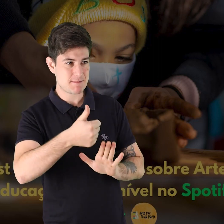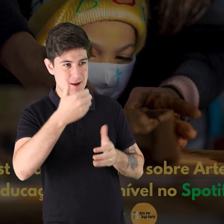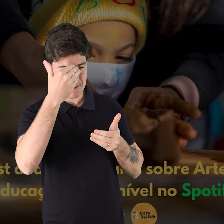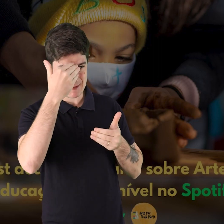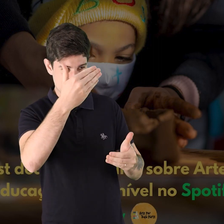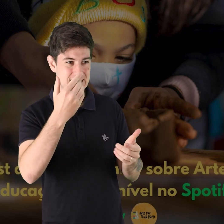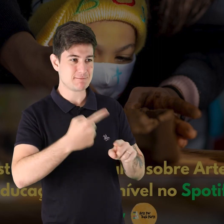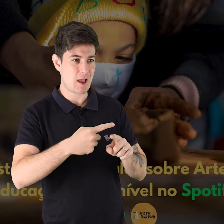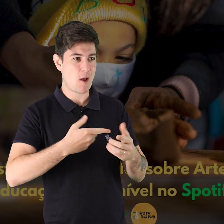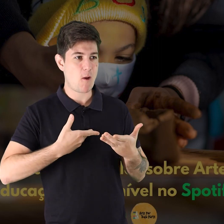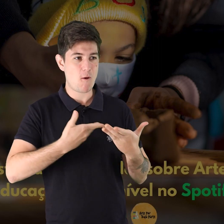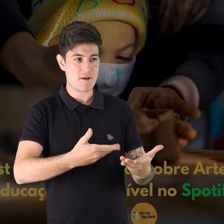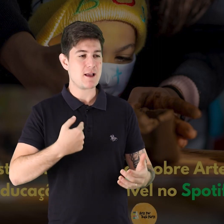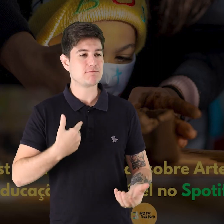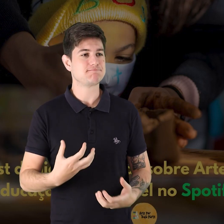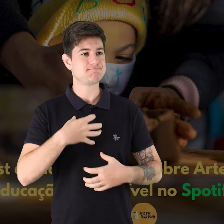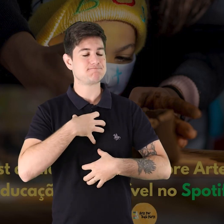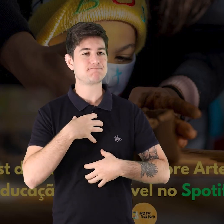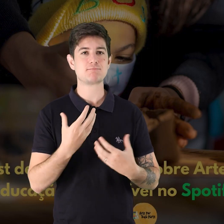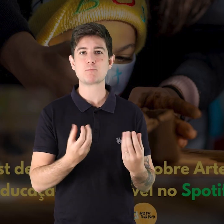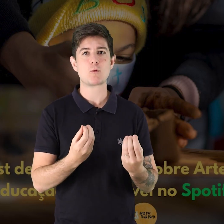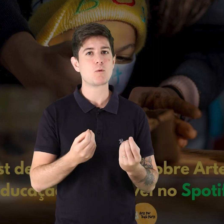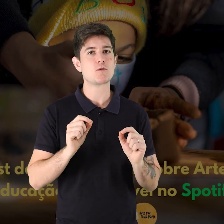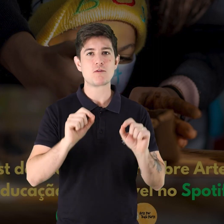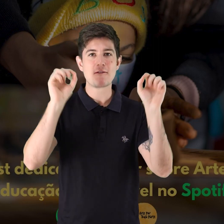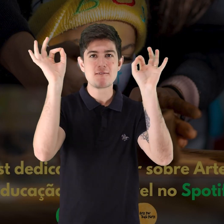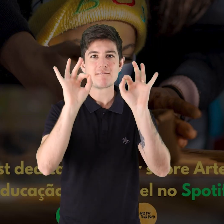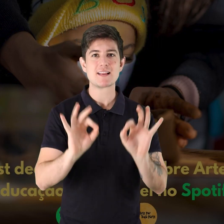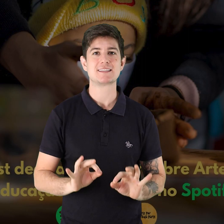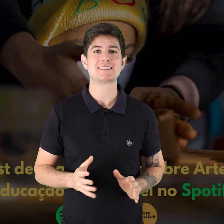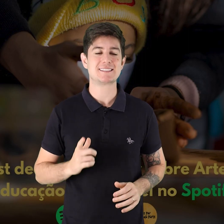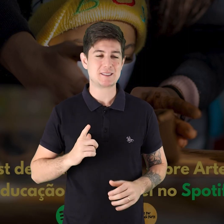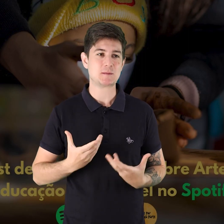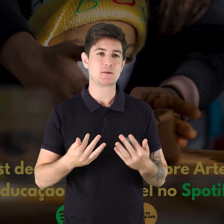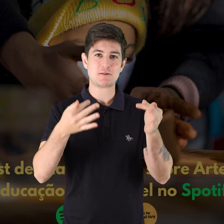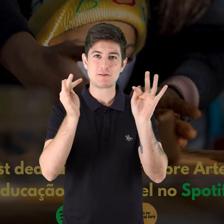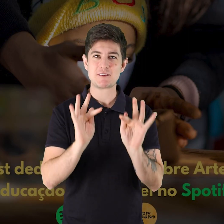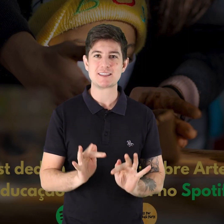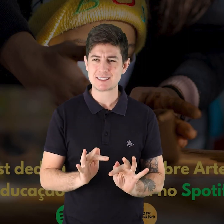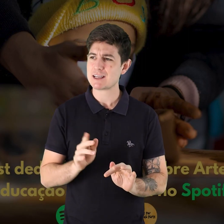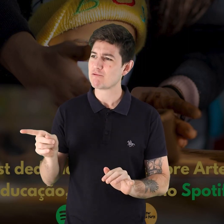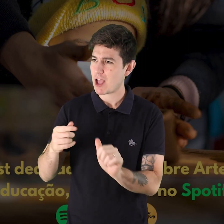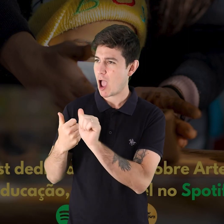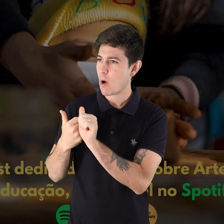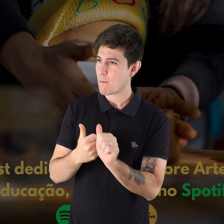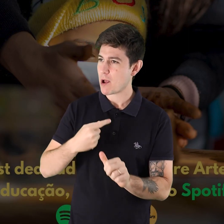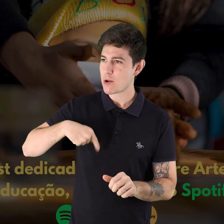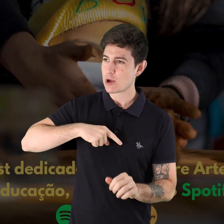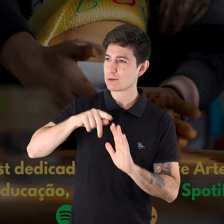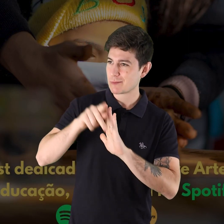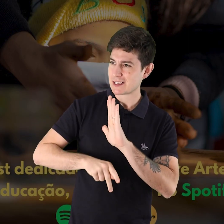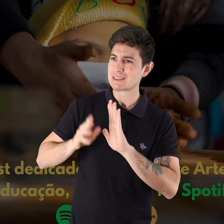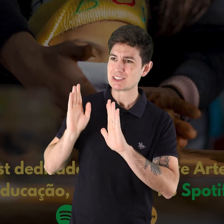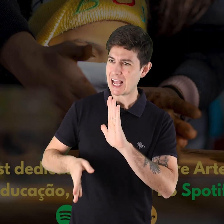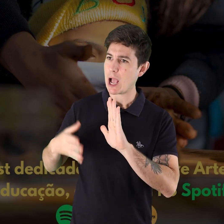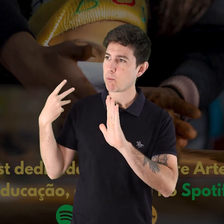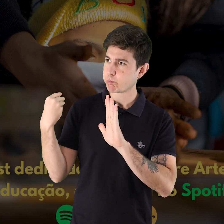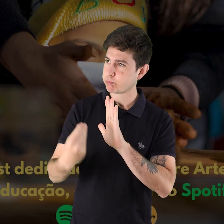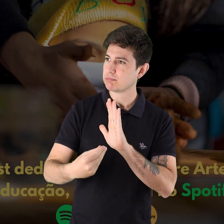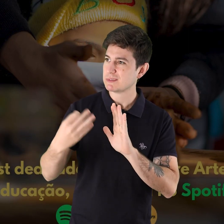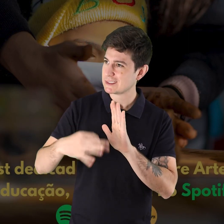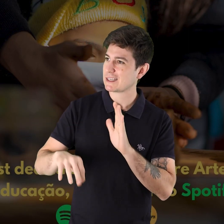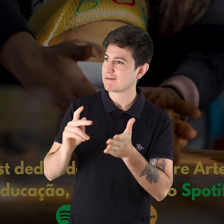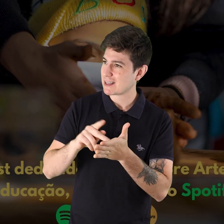bom, primeiro, Patrícia, obrigada pelo convite. Eu acho que eu me sinto sempre muito feliz. E você